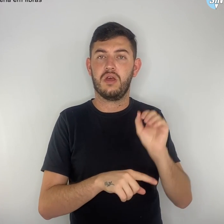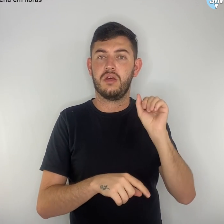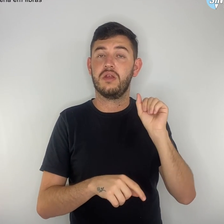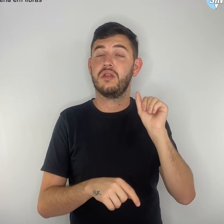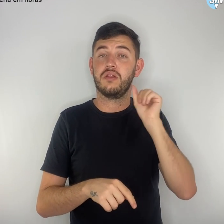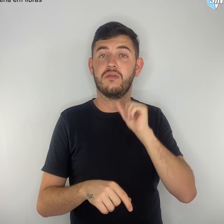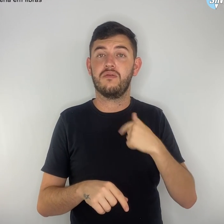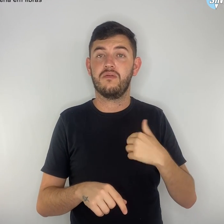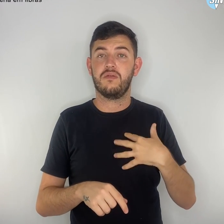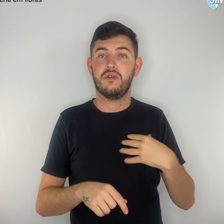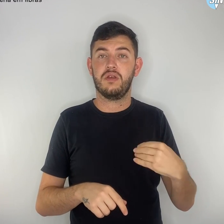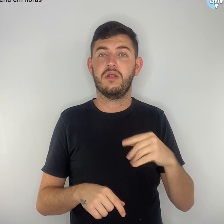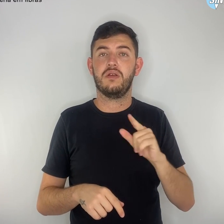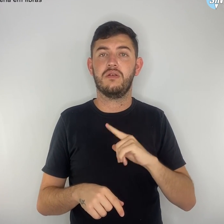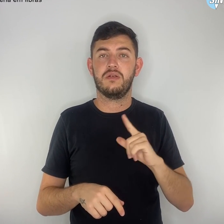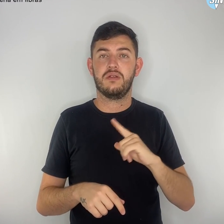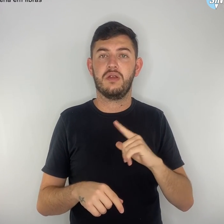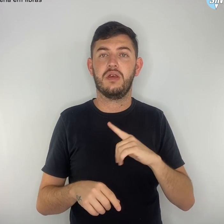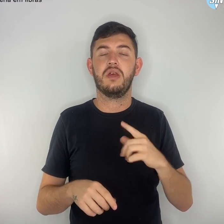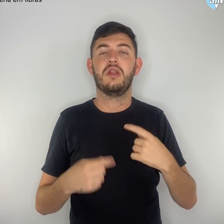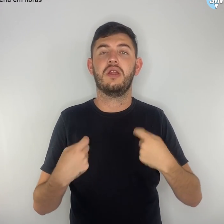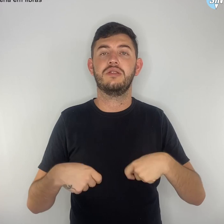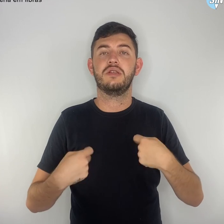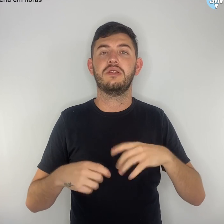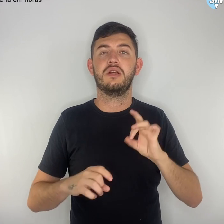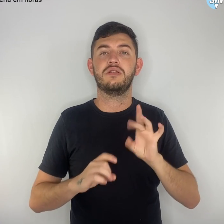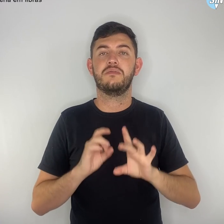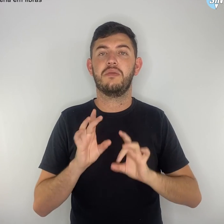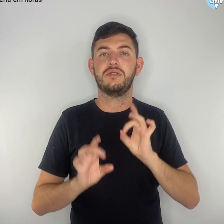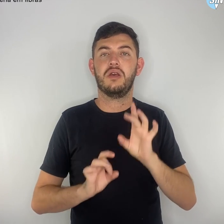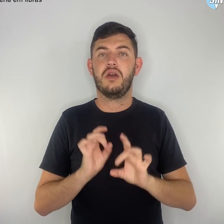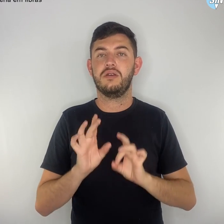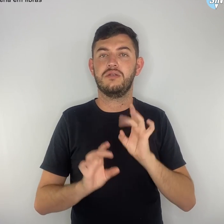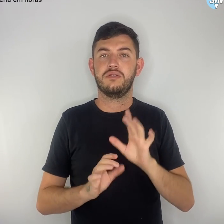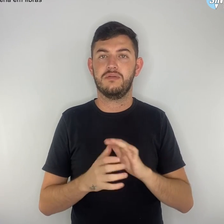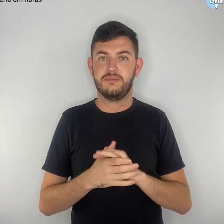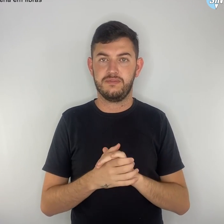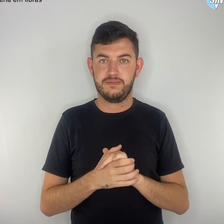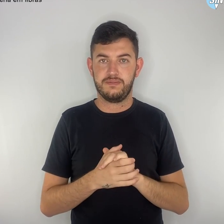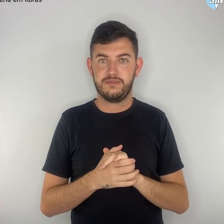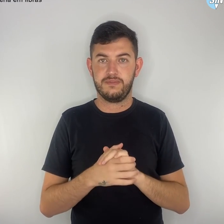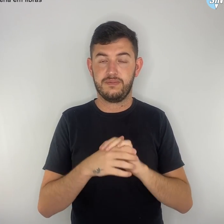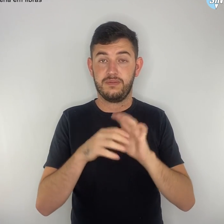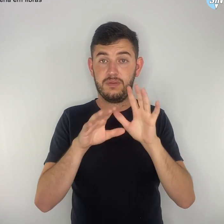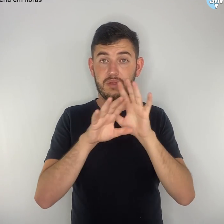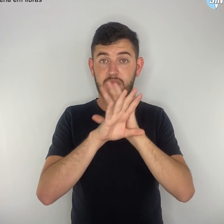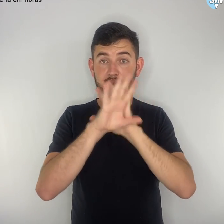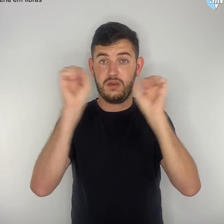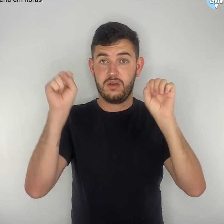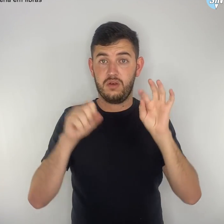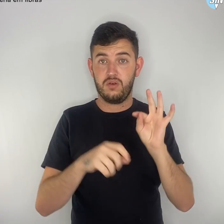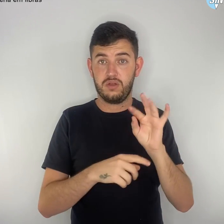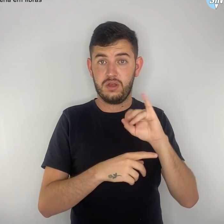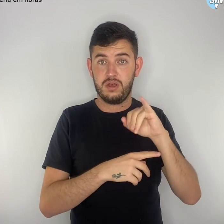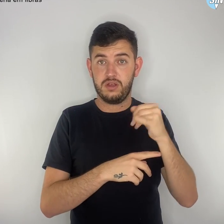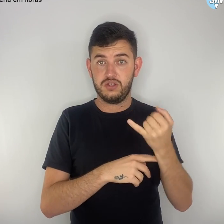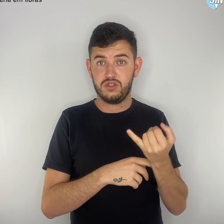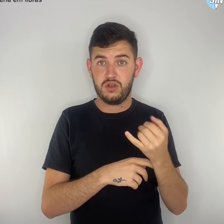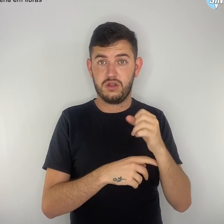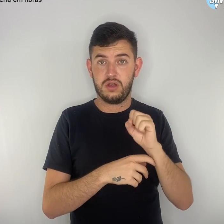necessidades especiais. O TJSP fundamentou o entendimento na